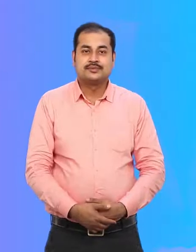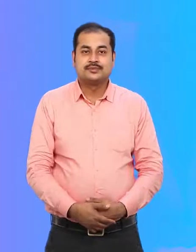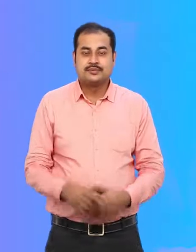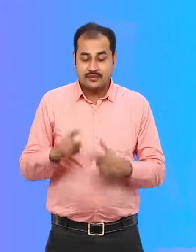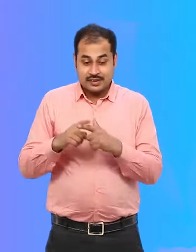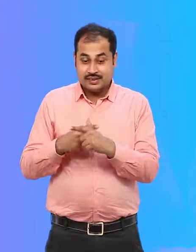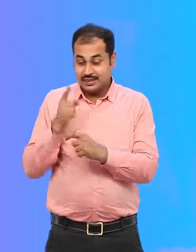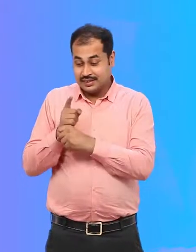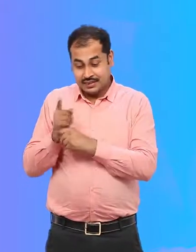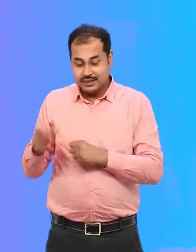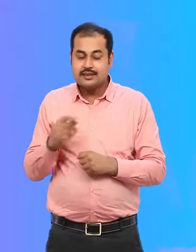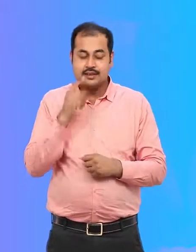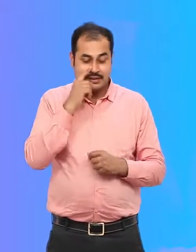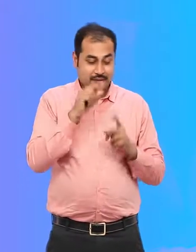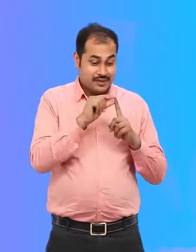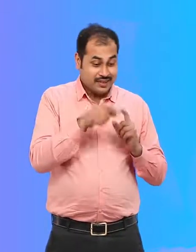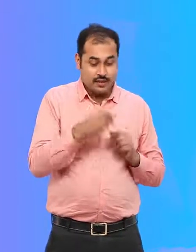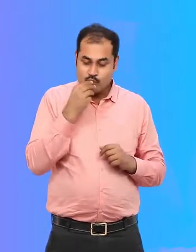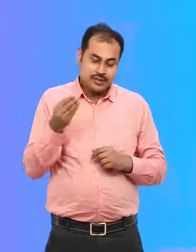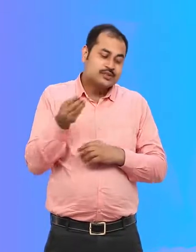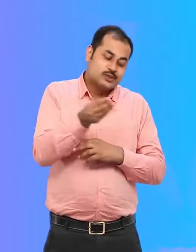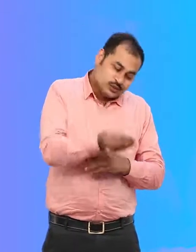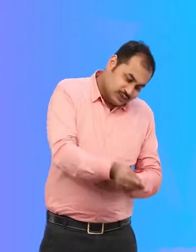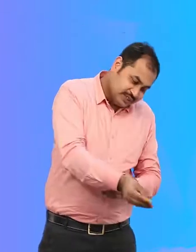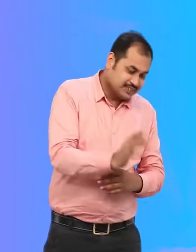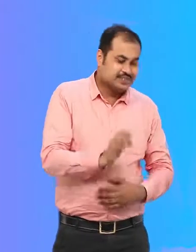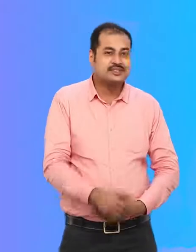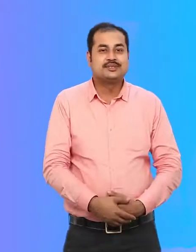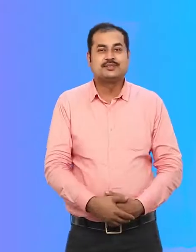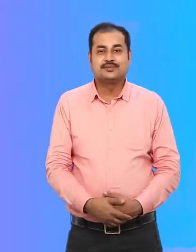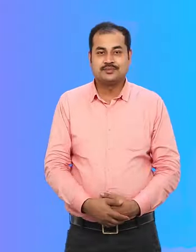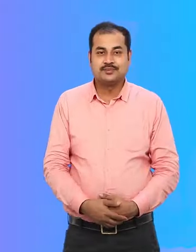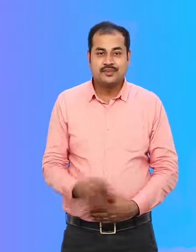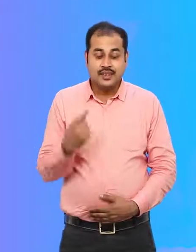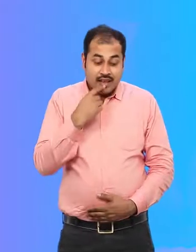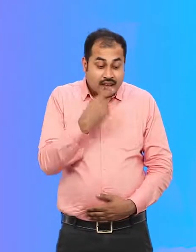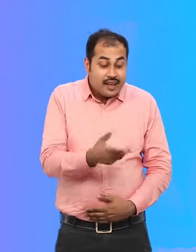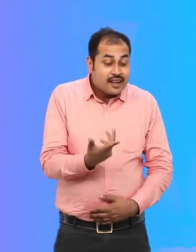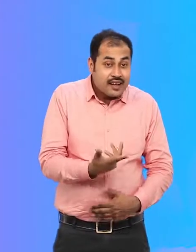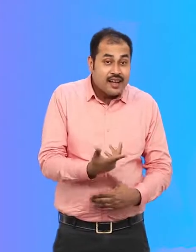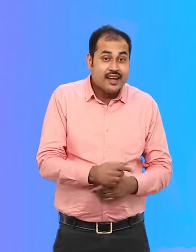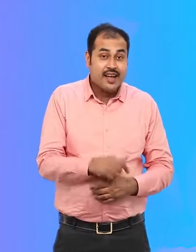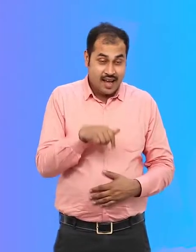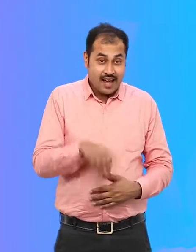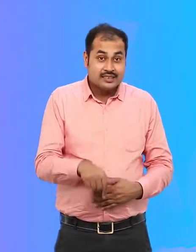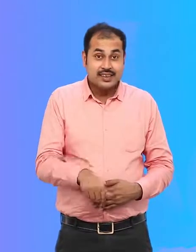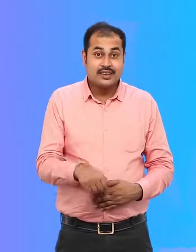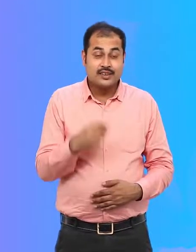कि वह प्रिया को टॉफी देते हुए कहती हैं तो आज के टॉपिक प्रिया के लिए